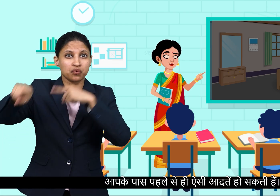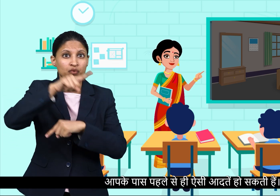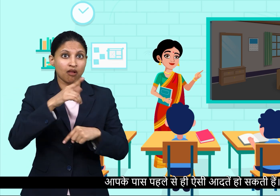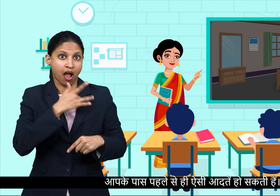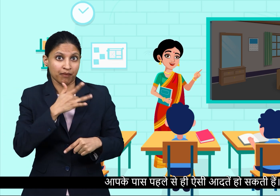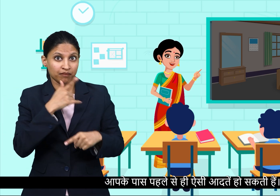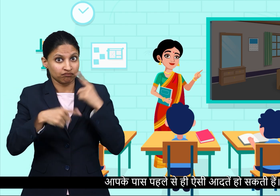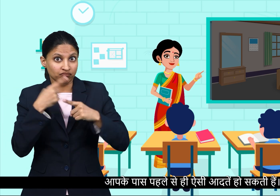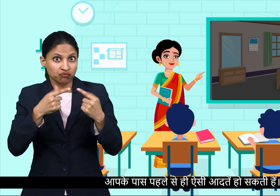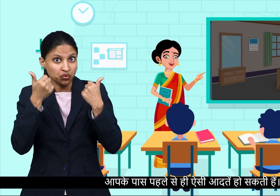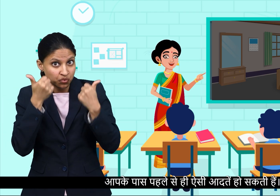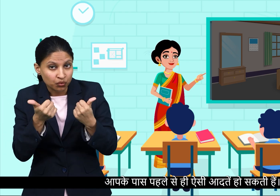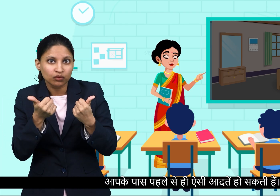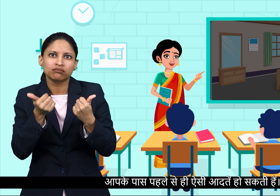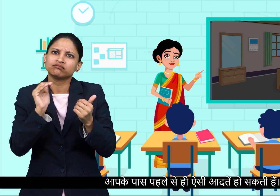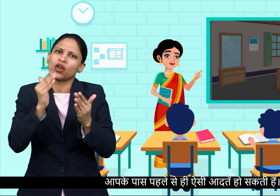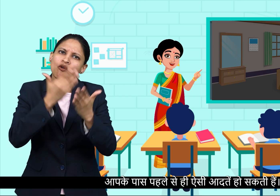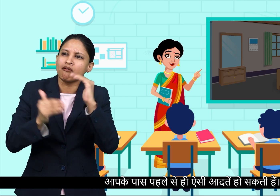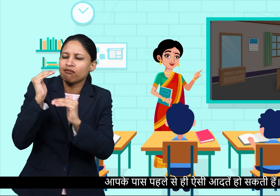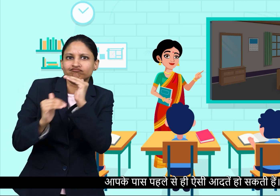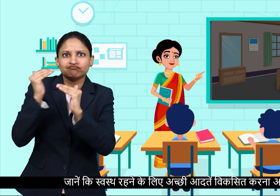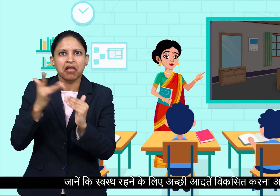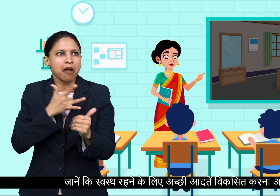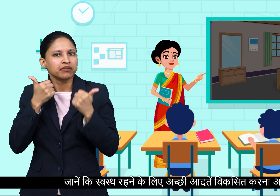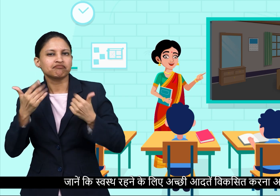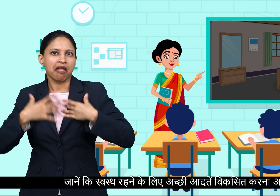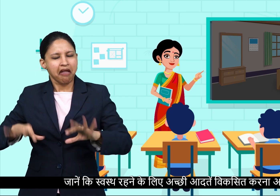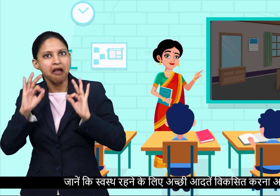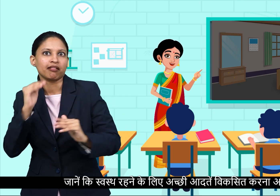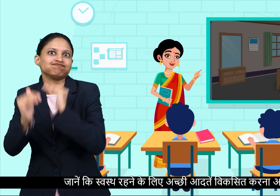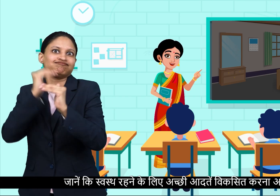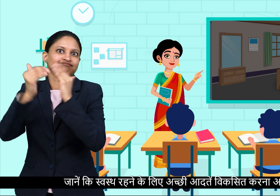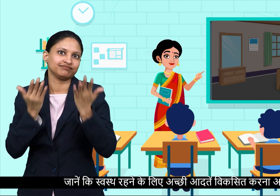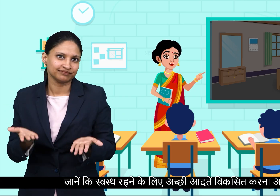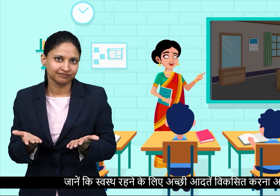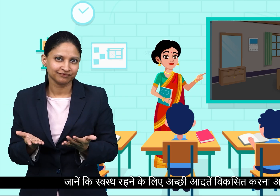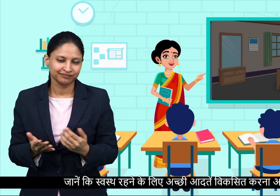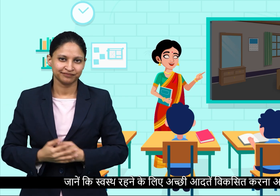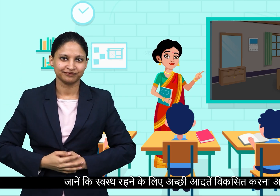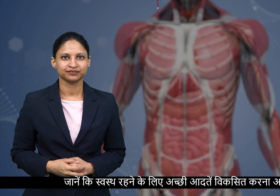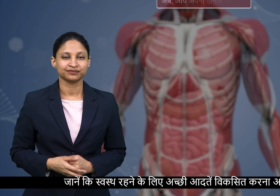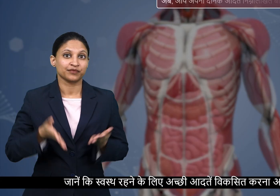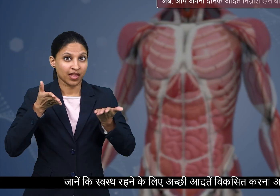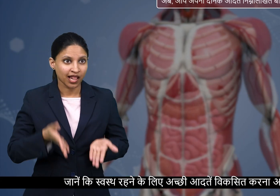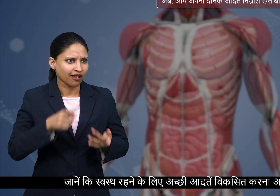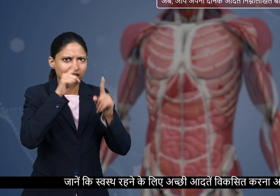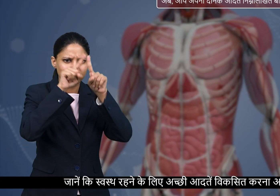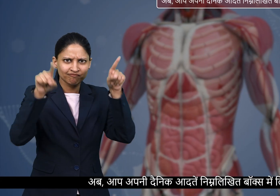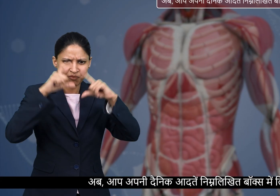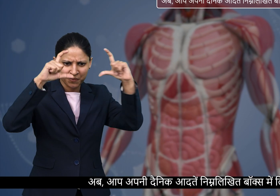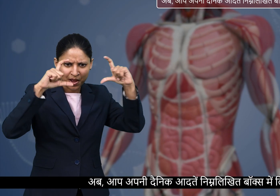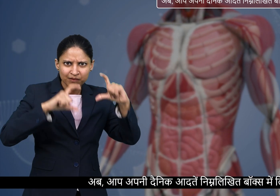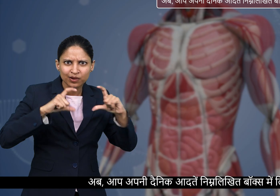आपके पास पहले से ही ऐसी आदतें हो सकती है। जाने कि स्वस्थ रहने के लिए अच्छी आदतें विकसित करना आवश्यक